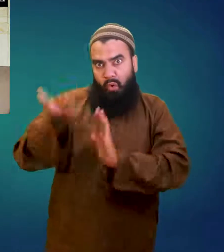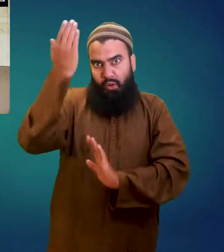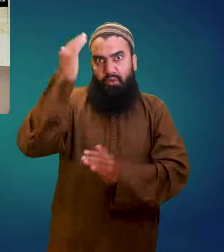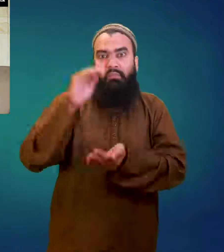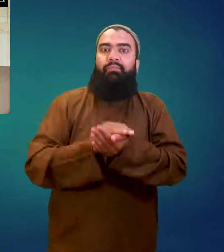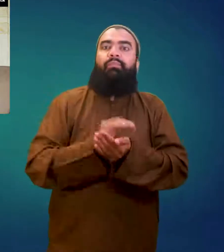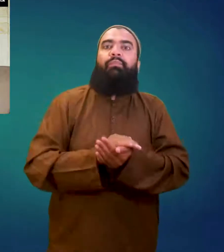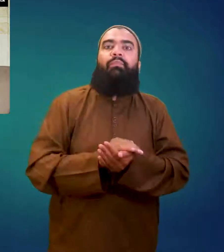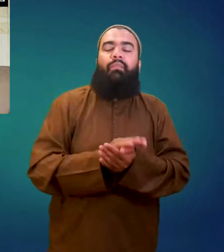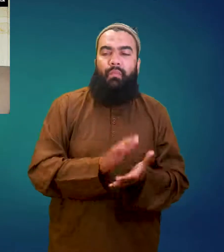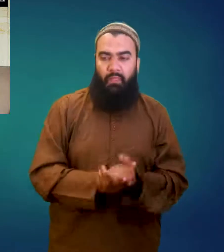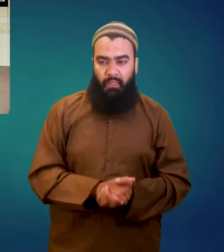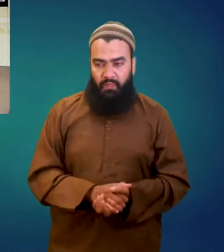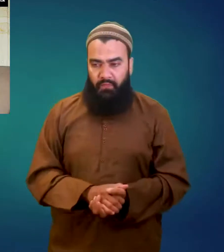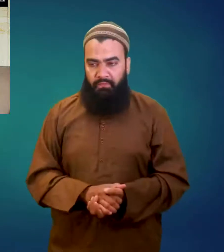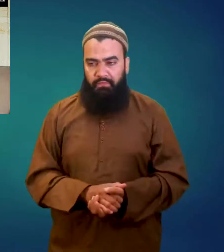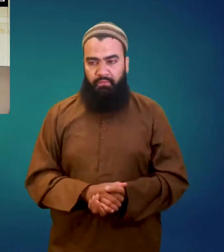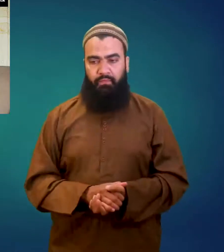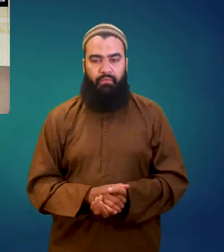صلح سے فائدہ ہوا۔